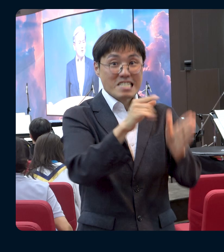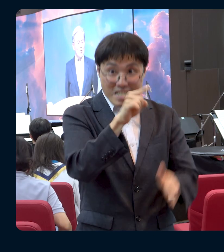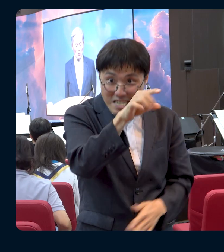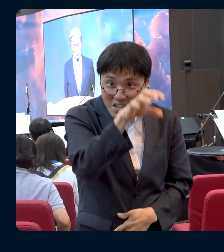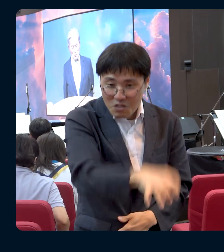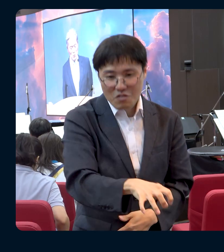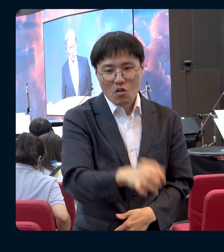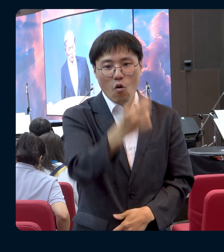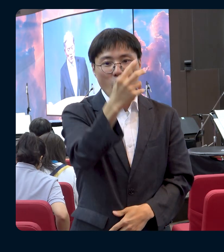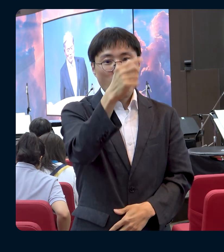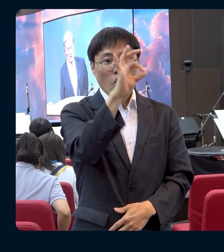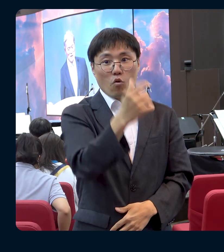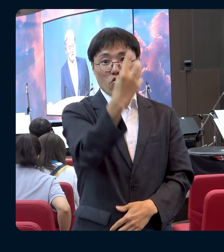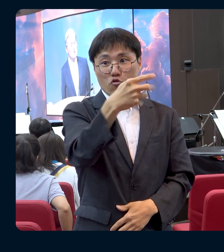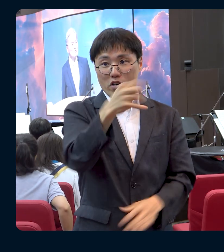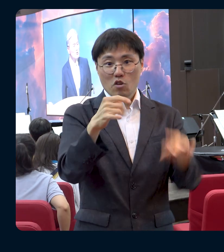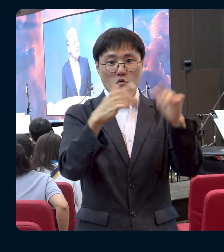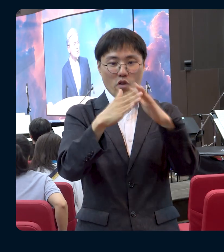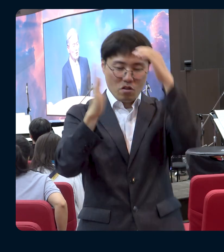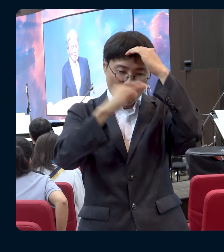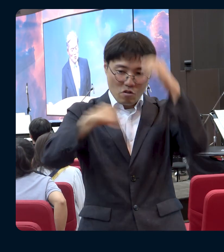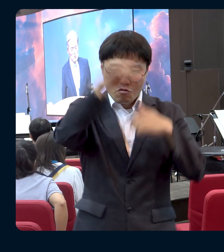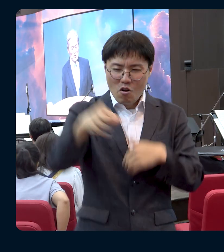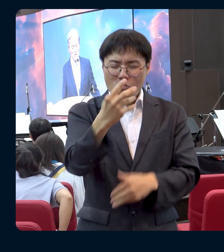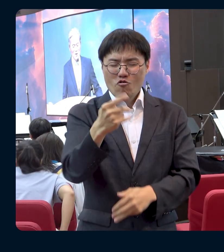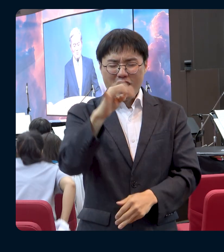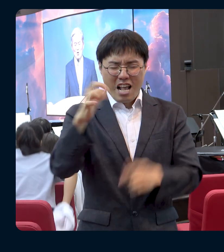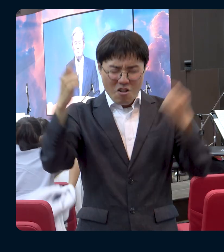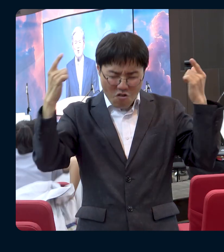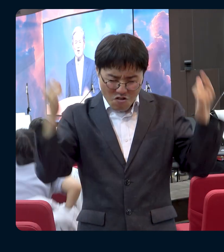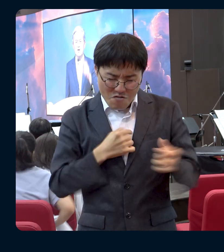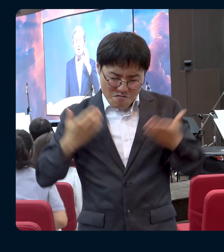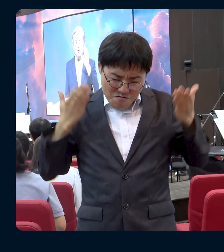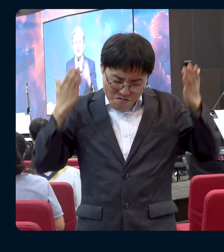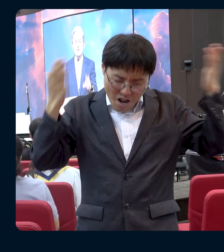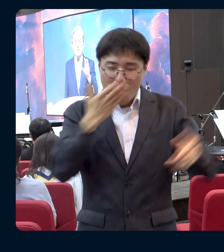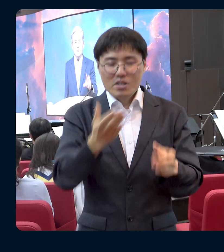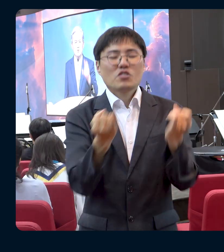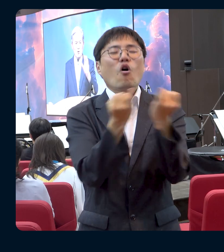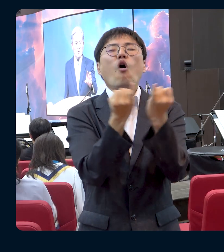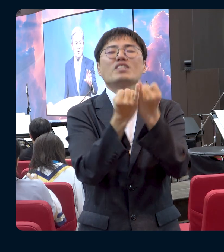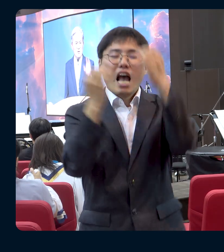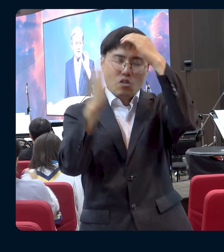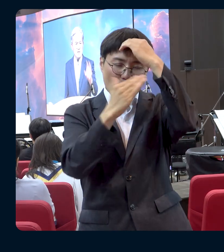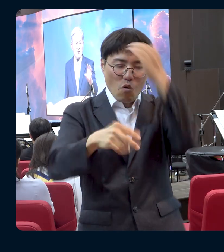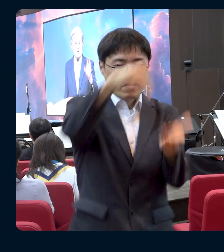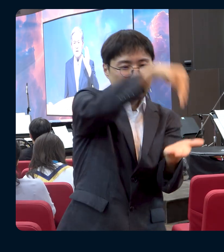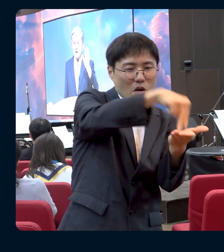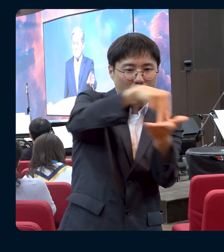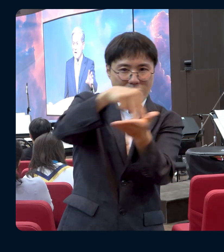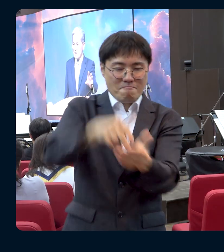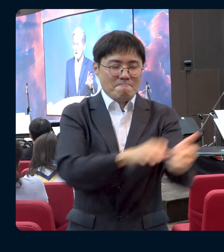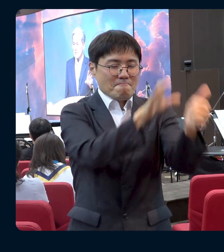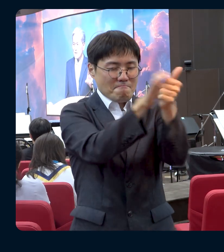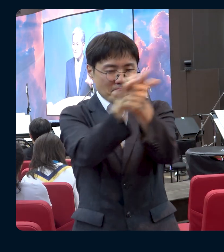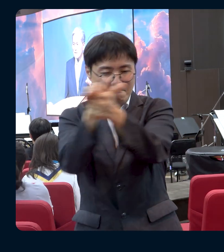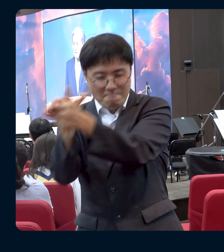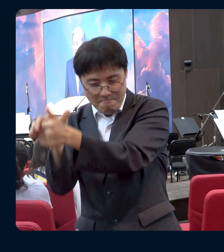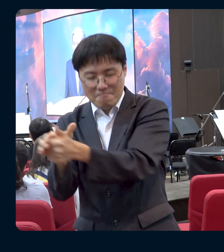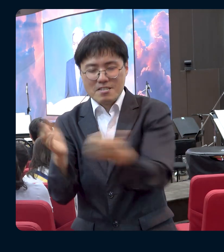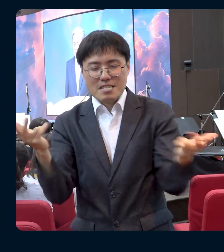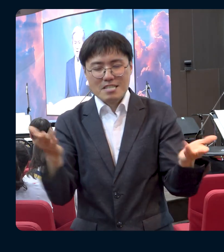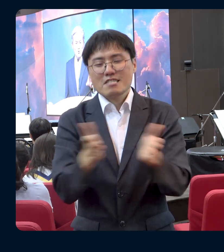거기에 오늘 교회 성도 가운데 루디아처럼 헌신된 몇 명의 여자 성도를 세워서 그 사역을 감당하게 한